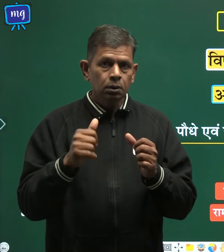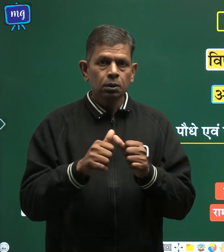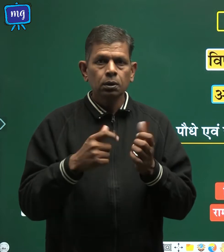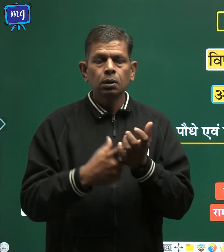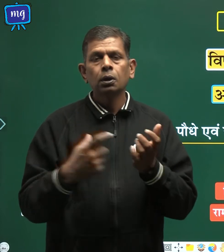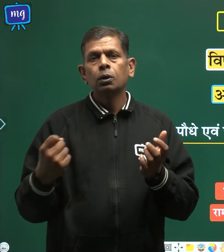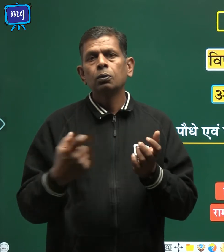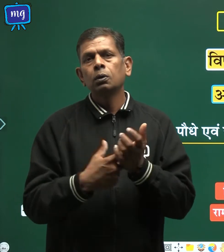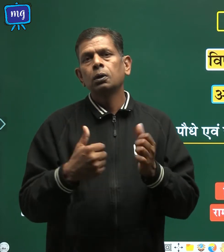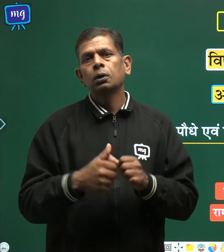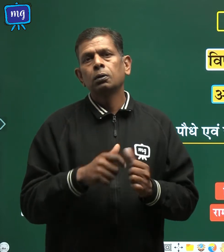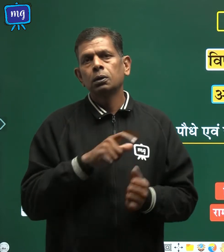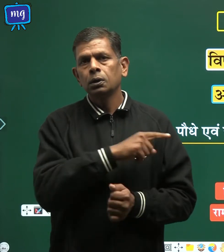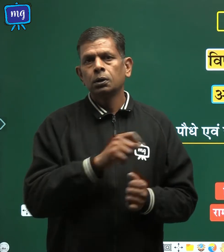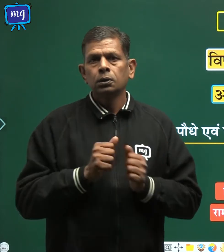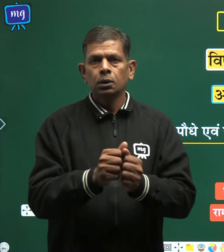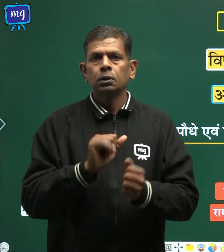और मेरे साथ हैं